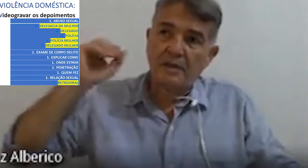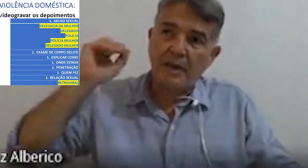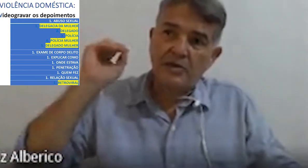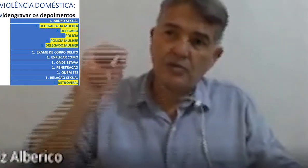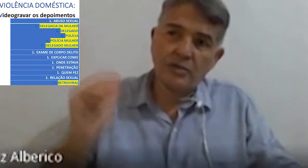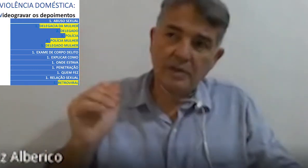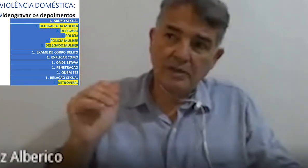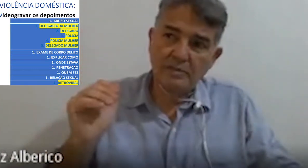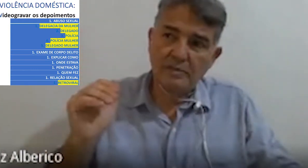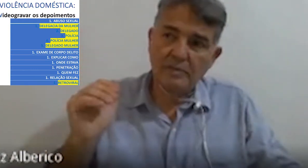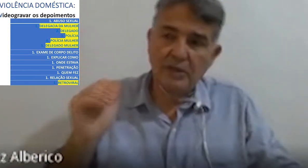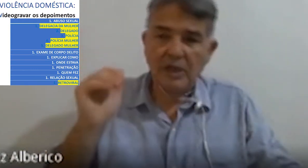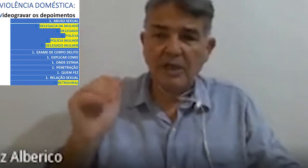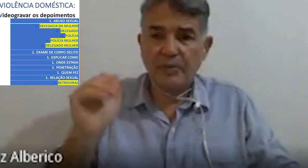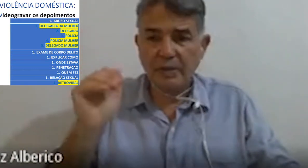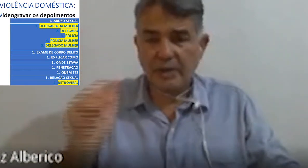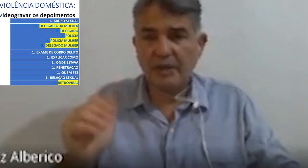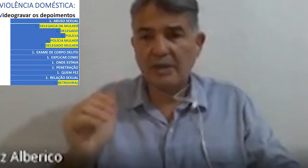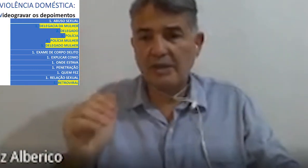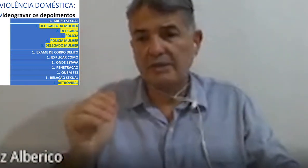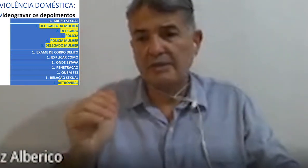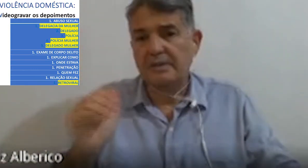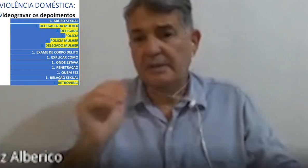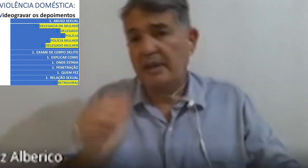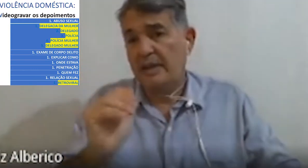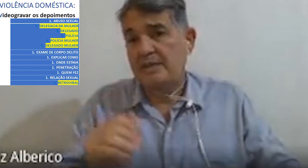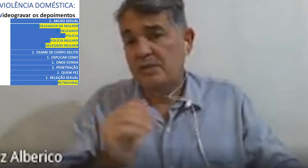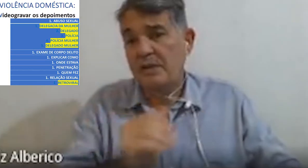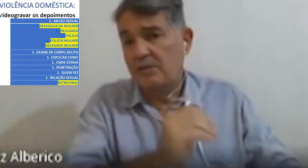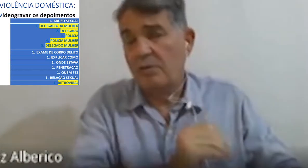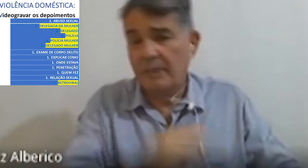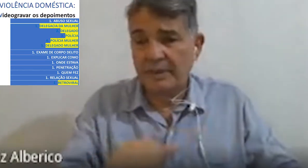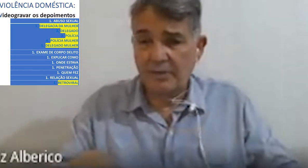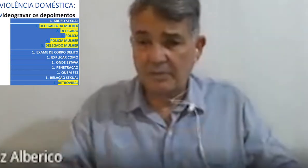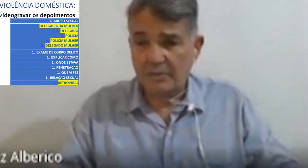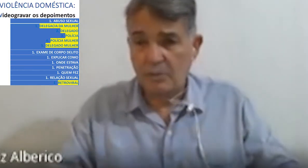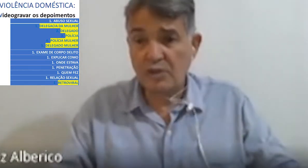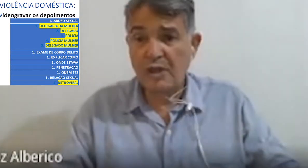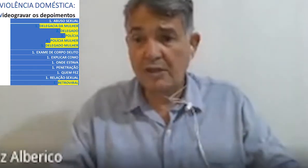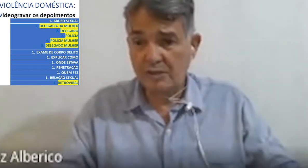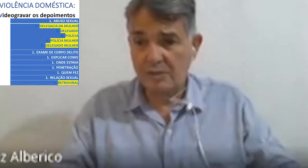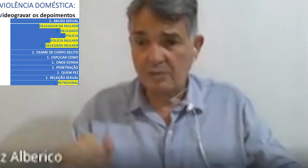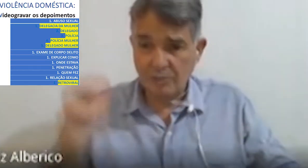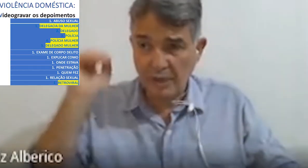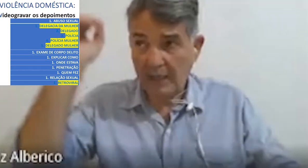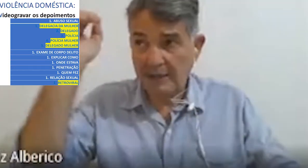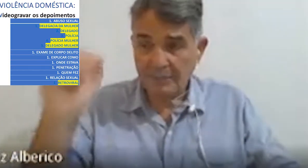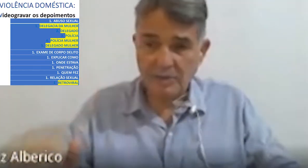A surda queria, porque queria, ter relação sexual com o patrão, com o gerente, hierarquicamente